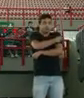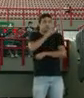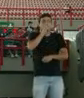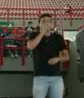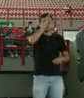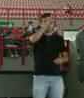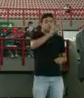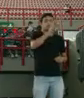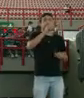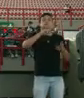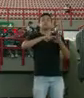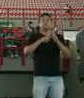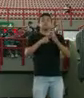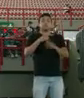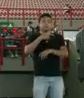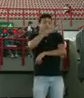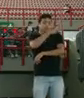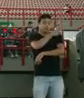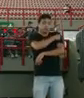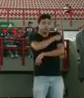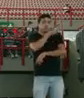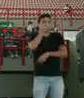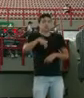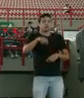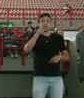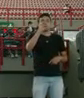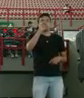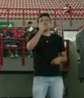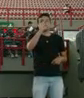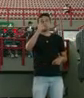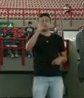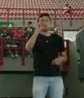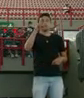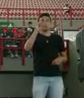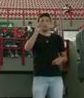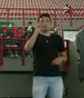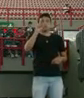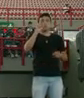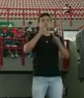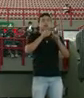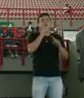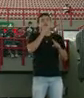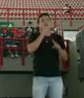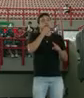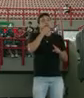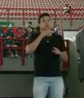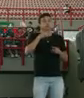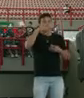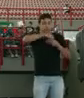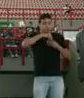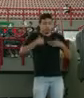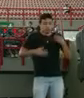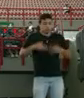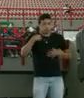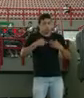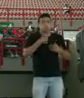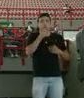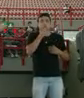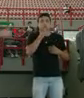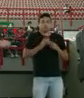força. Quem é a injeção de força? Ocitocina. Às vezes é porque ela não está produzindo ocitocina suficiente, né? E